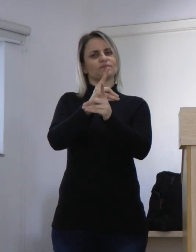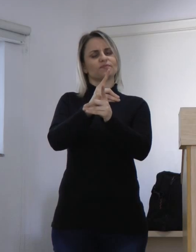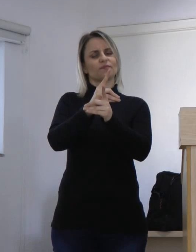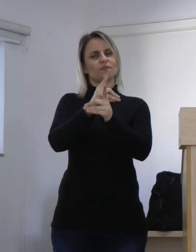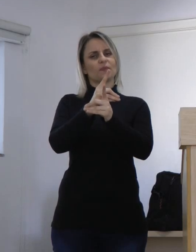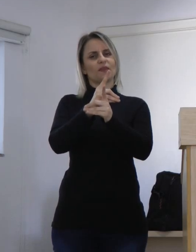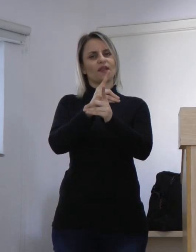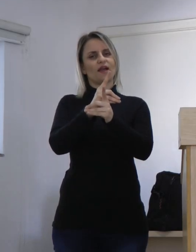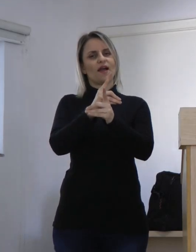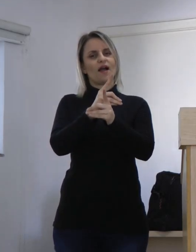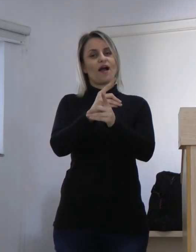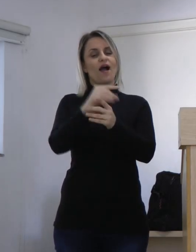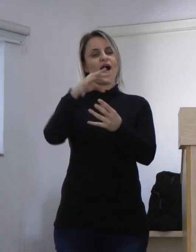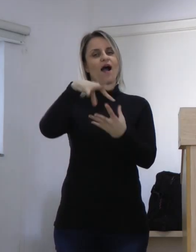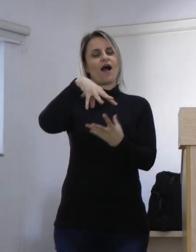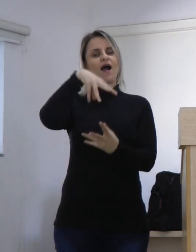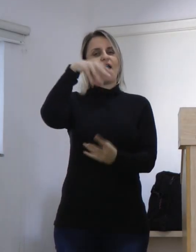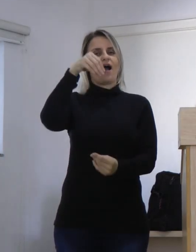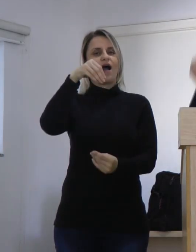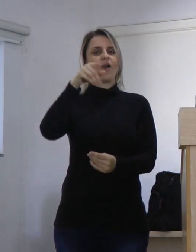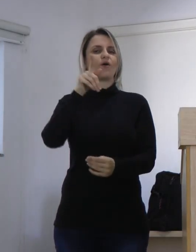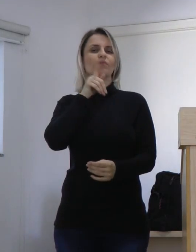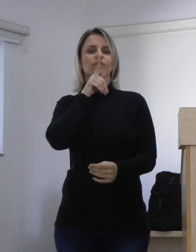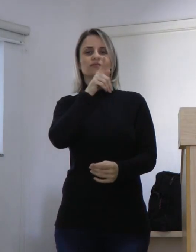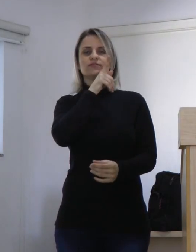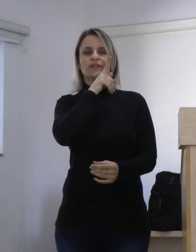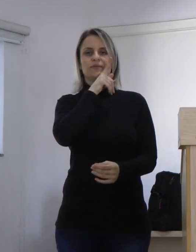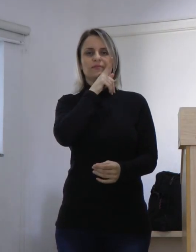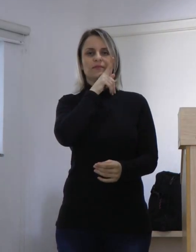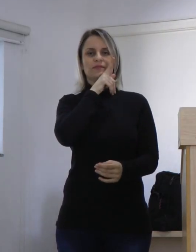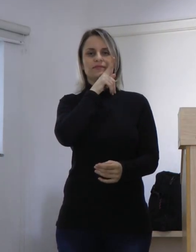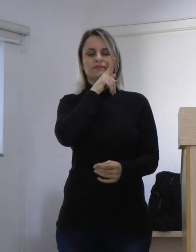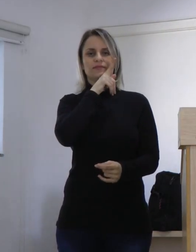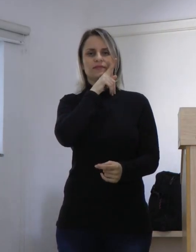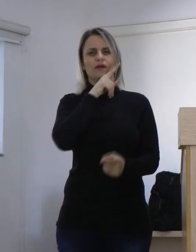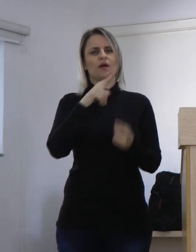almas gêmeas, o que é que nós encontramos? Algemas.